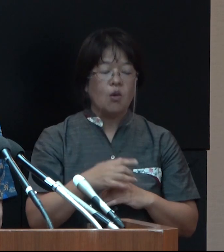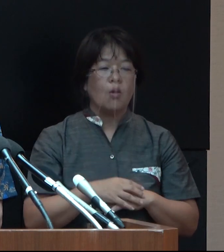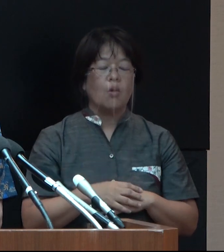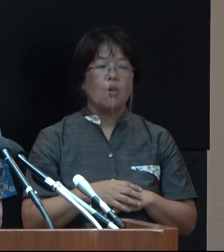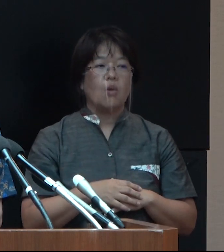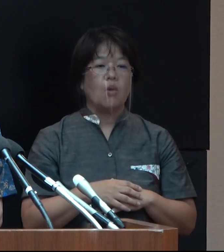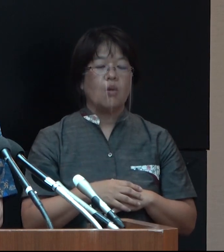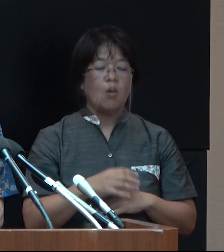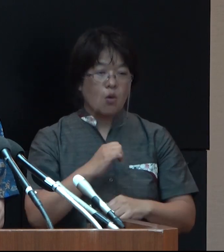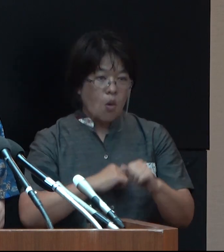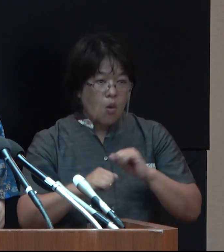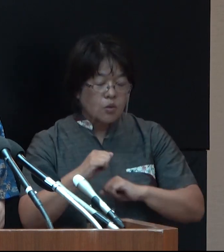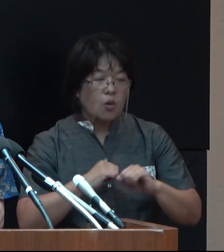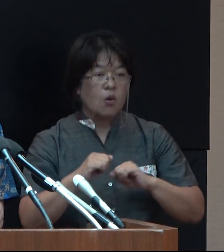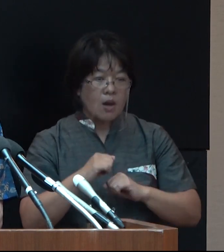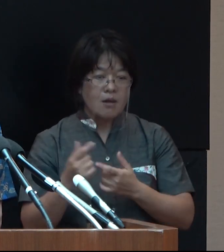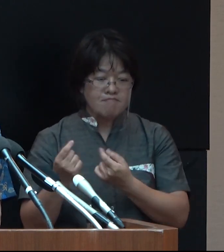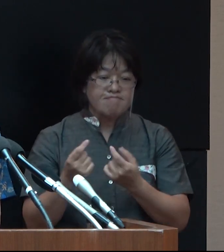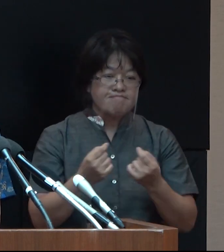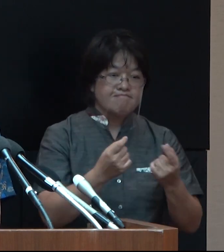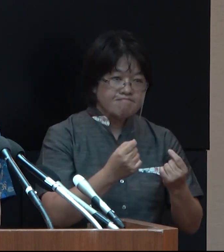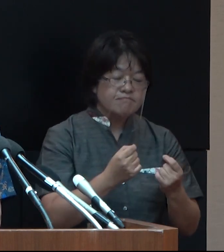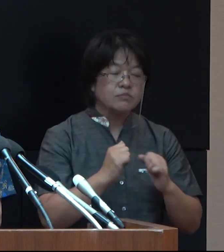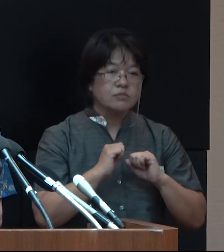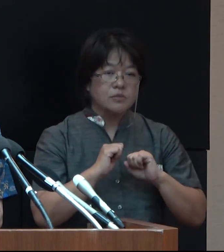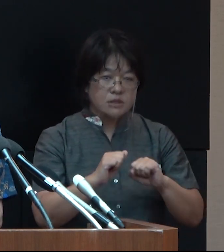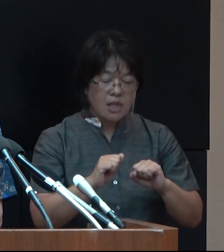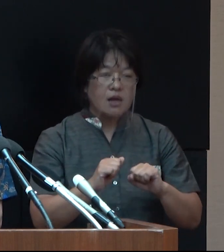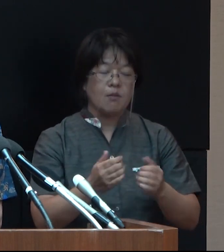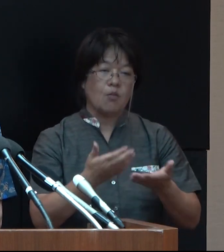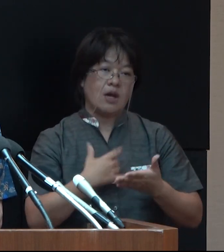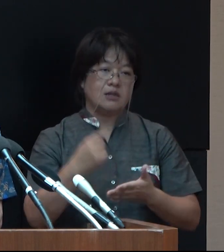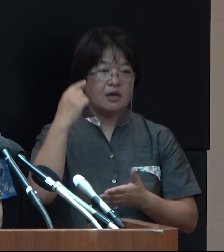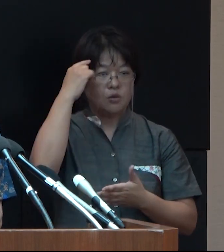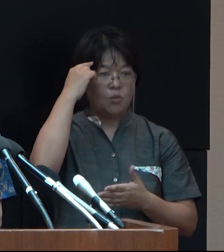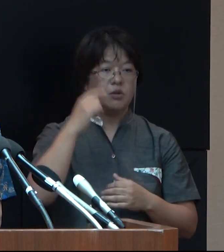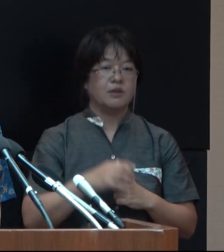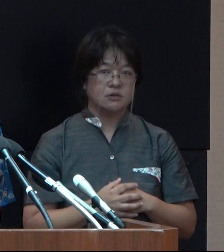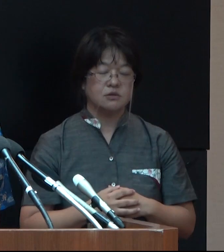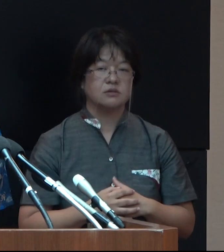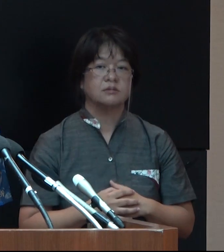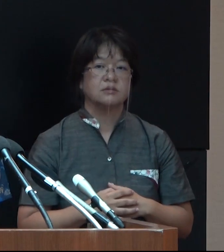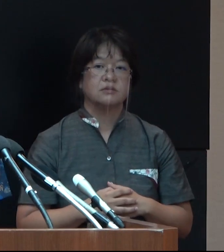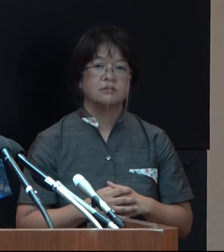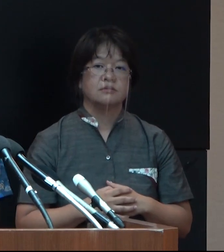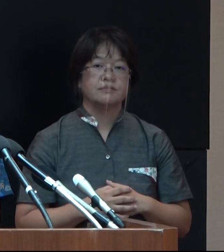な、行動を取っていただくよう、お願いしたいなと思います。